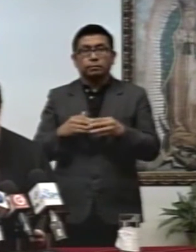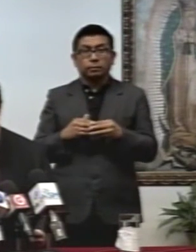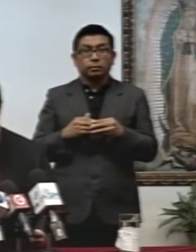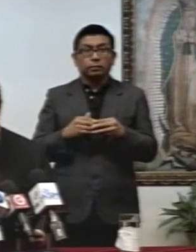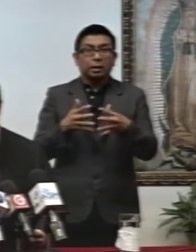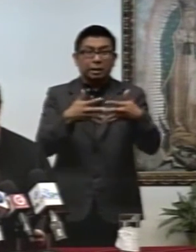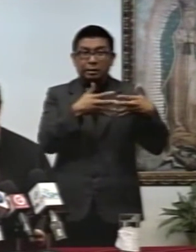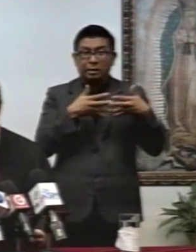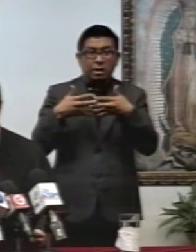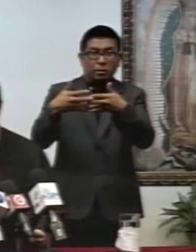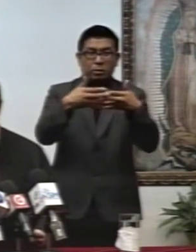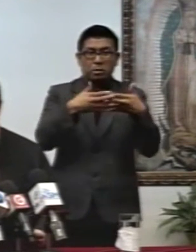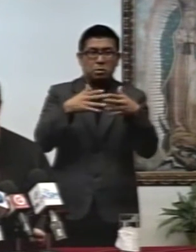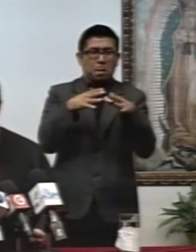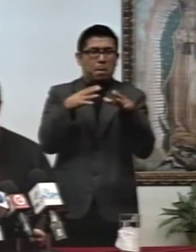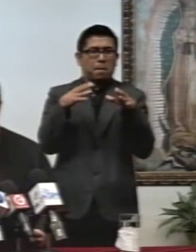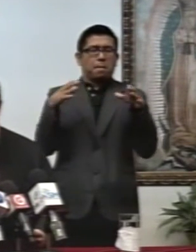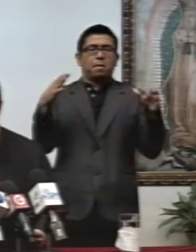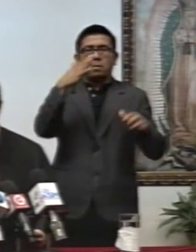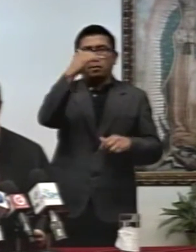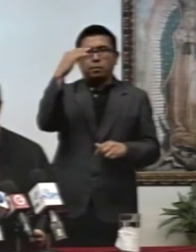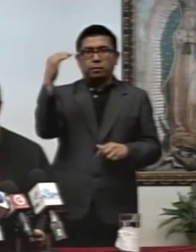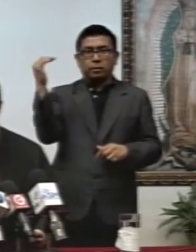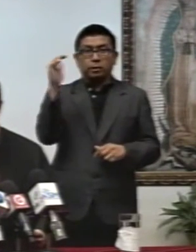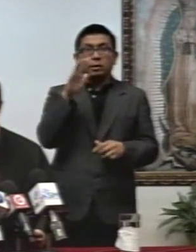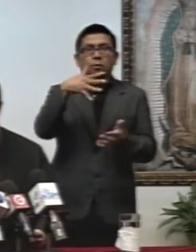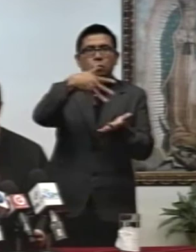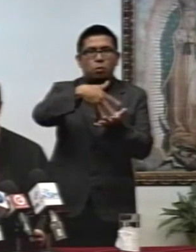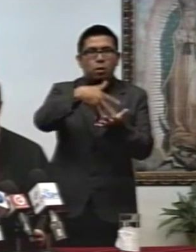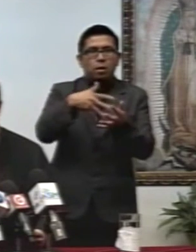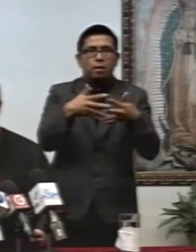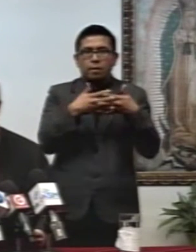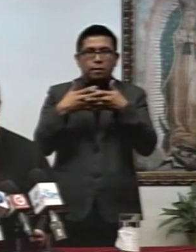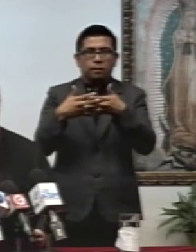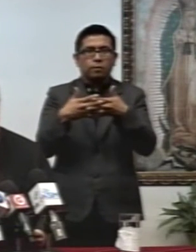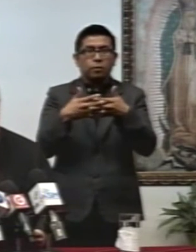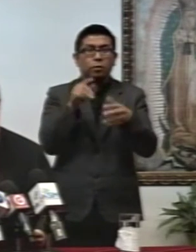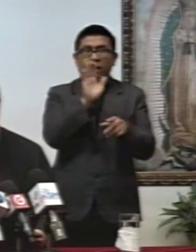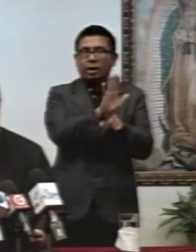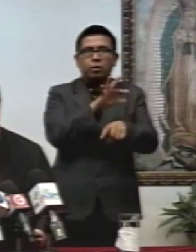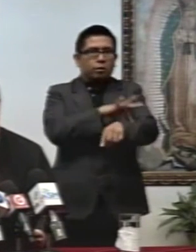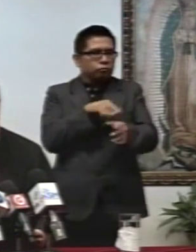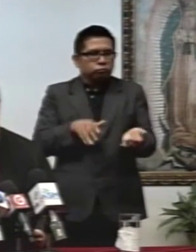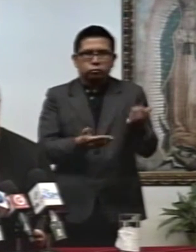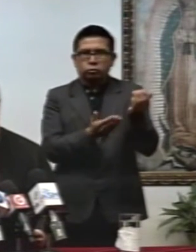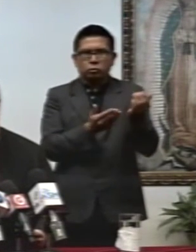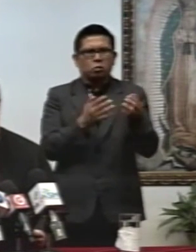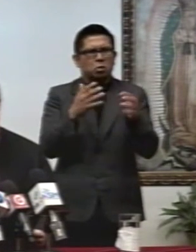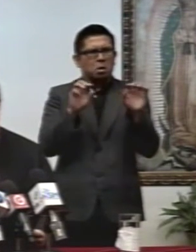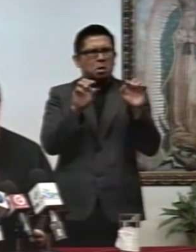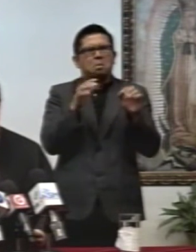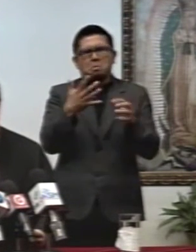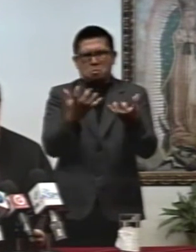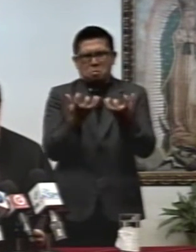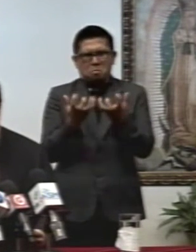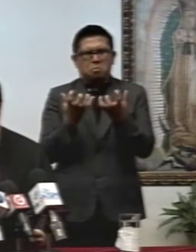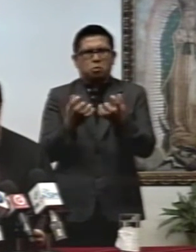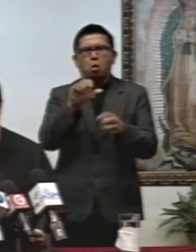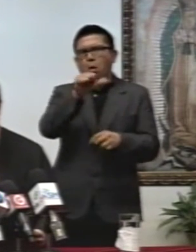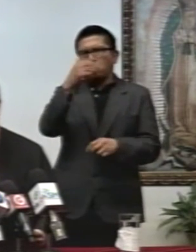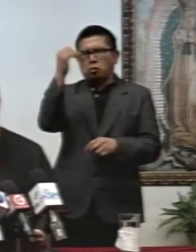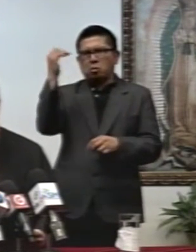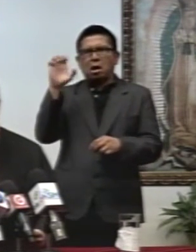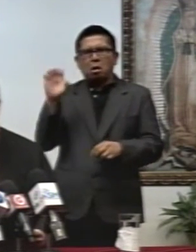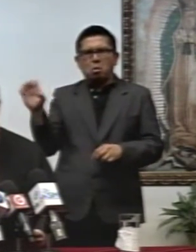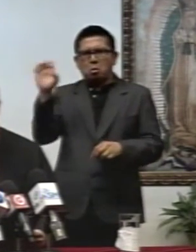nación de los Estados Unidos, cuyo pueblo es migrante casi en su totalidad, proteja